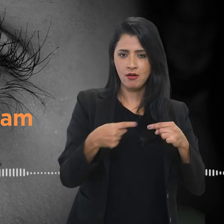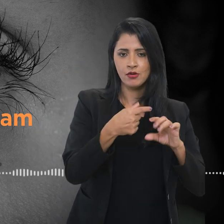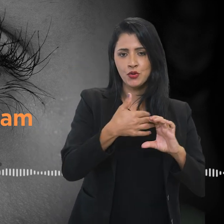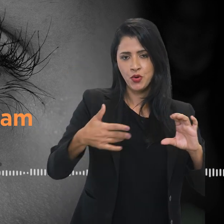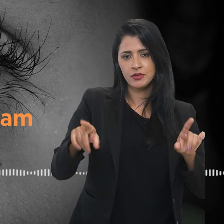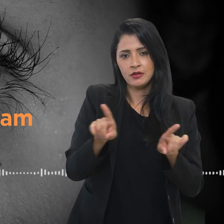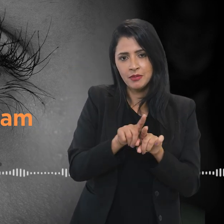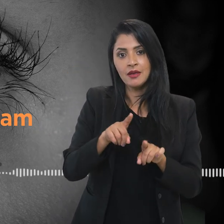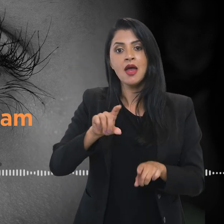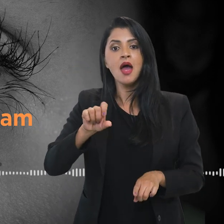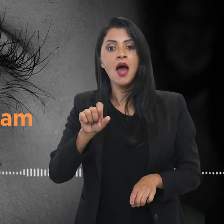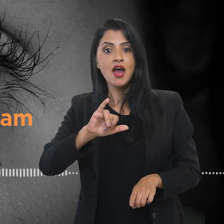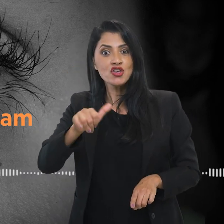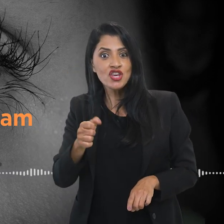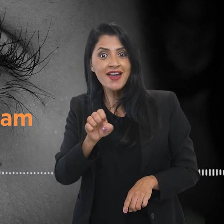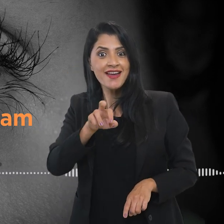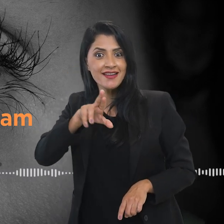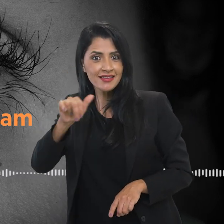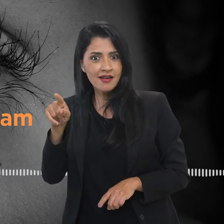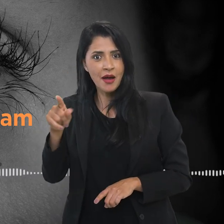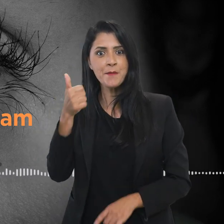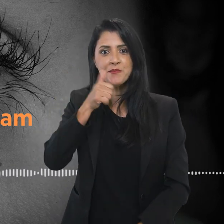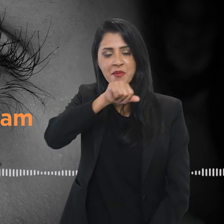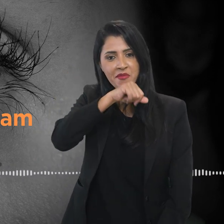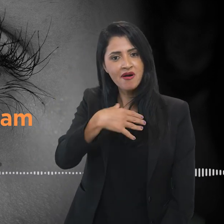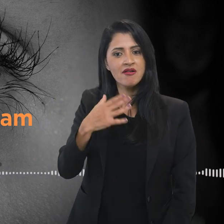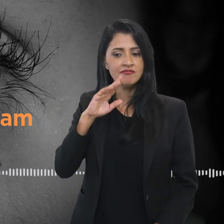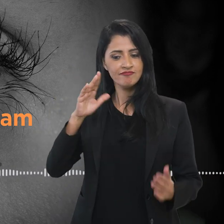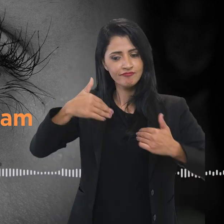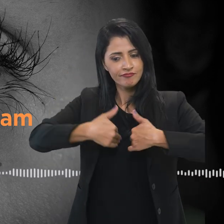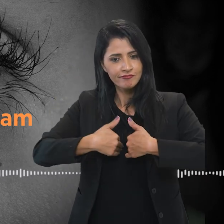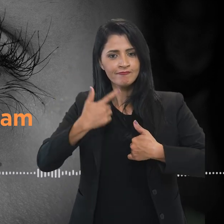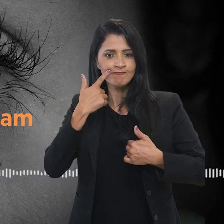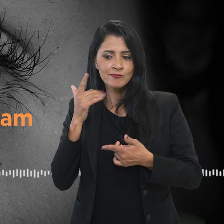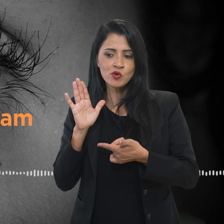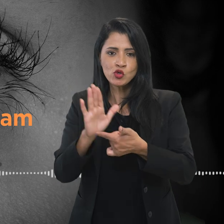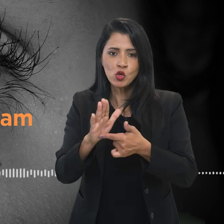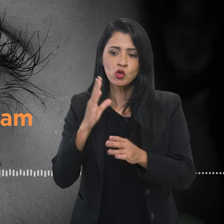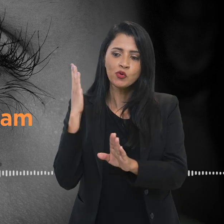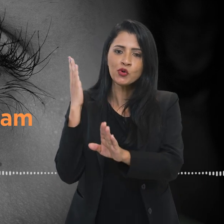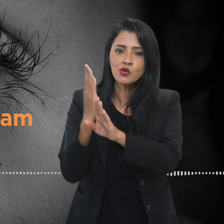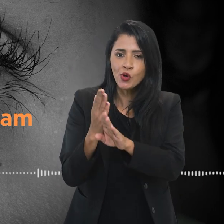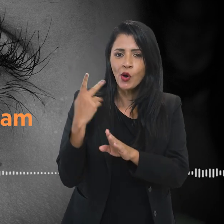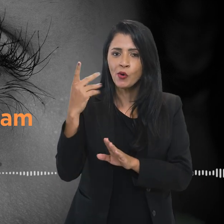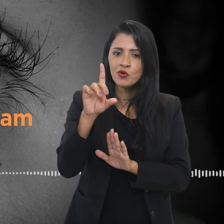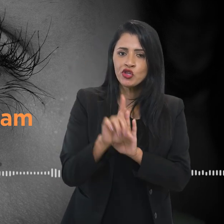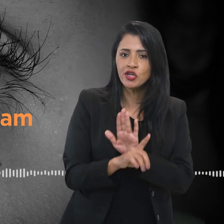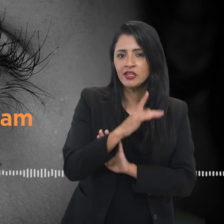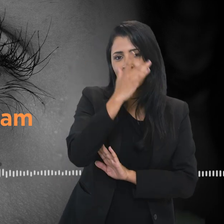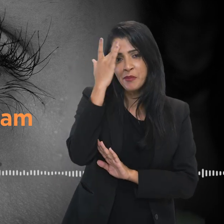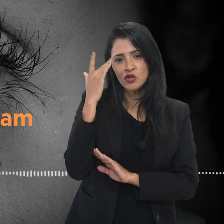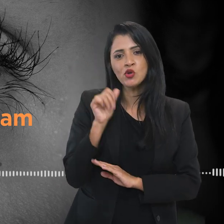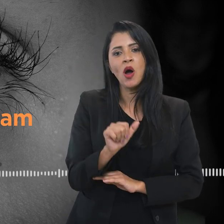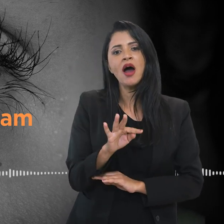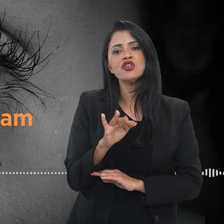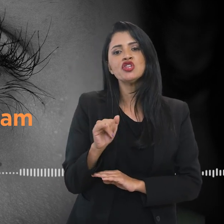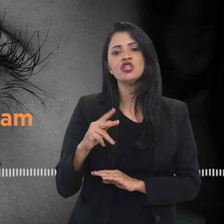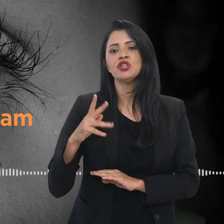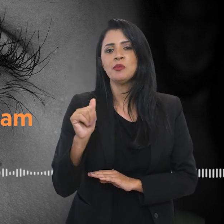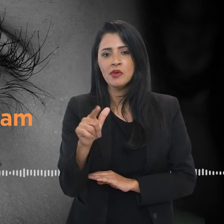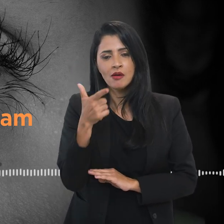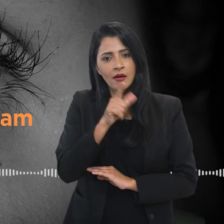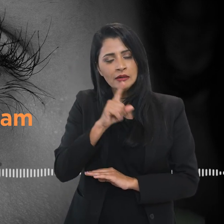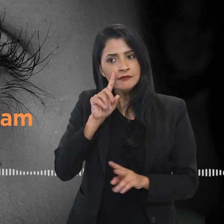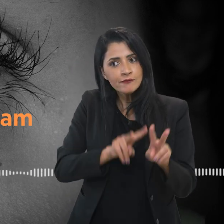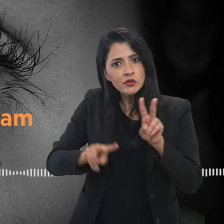do episódio e tem uma história atrelada a doenças raras. E a Jéssica, que como mãe autista, trouxe esse olhar mais amplo sobre o